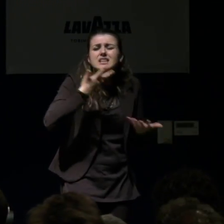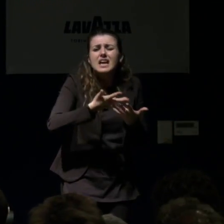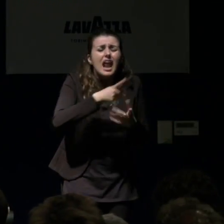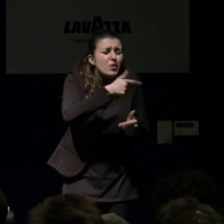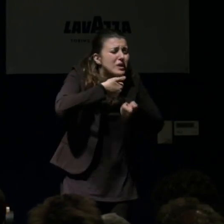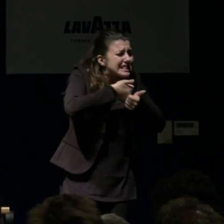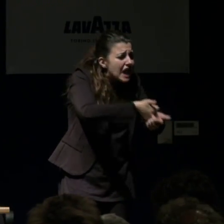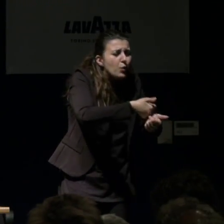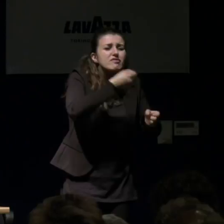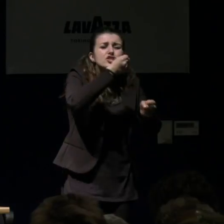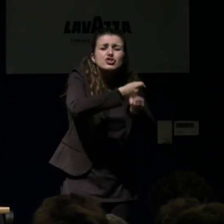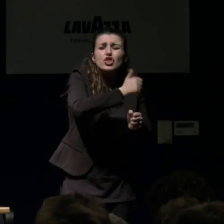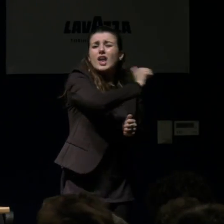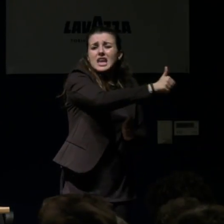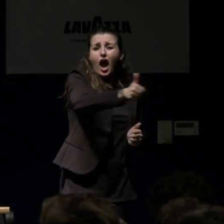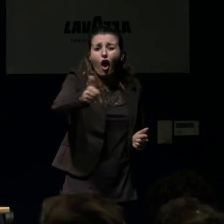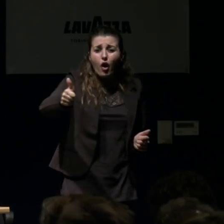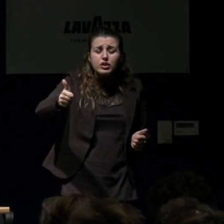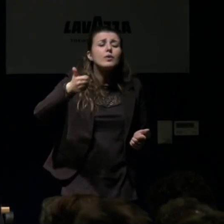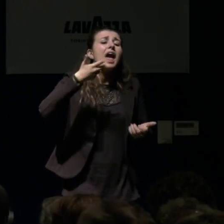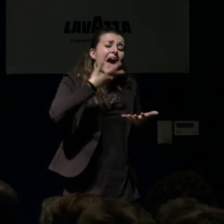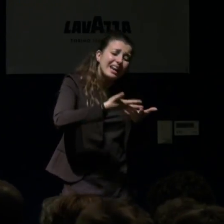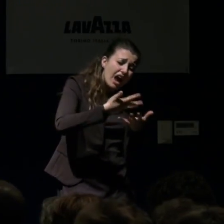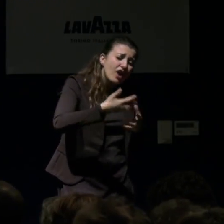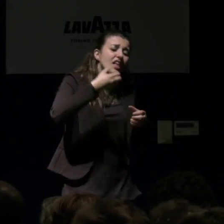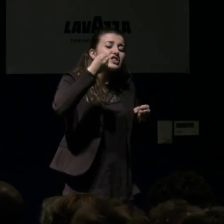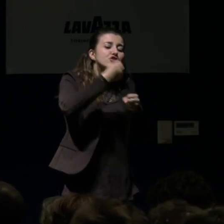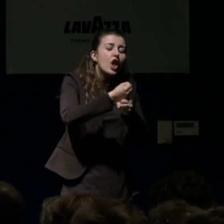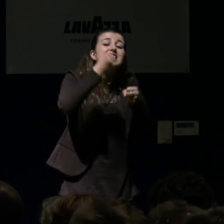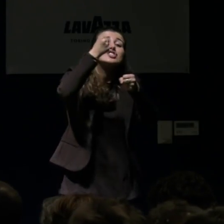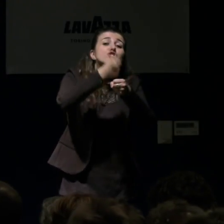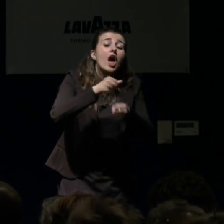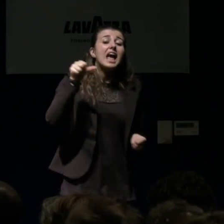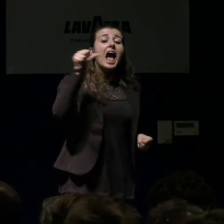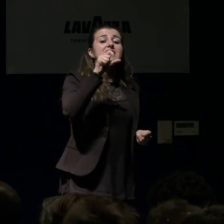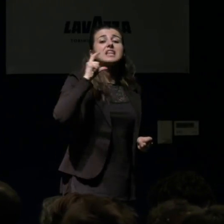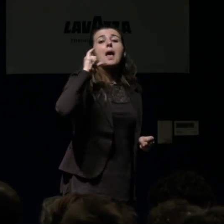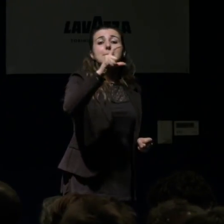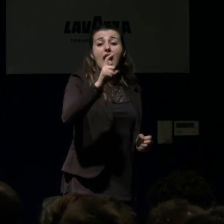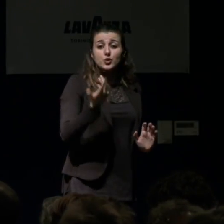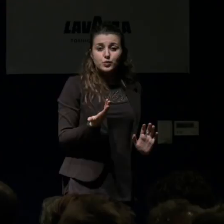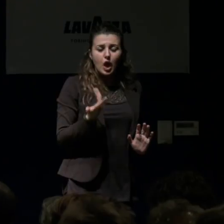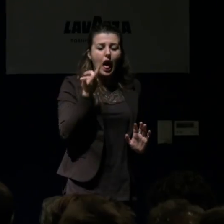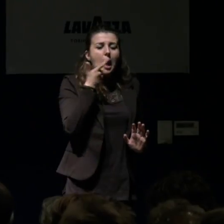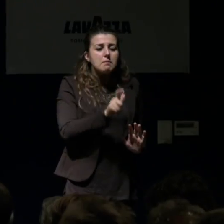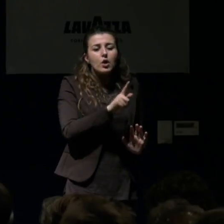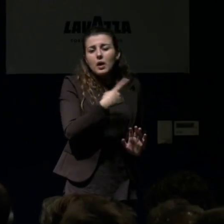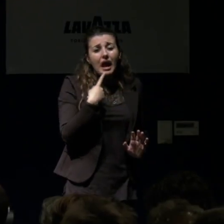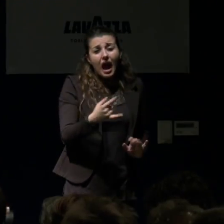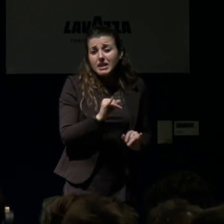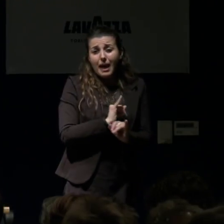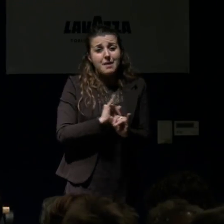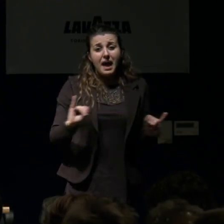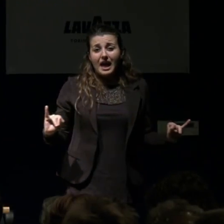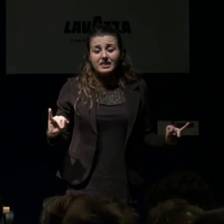seguiva appunto seguendo le storie raccontava la storia quella con la s maiuscola ma non l'avrebbe mai detta questa cosa qua non avrebbe mai detto